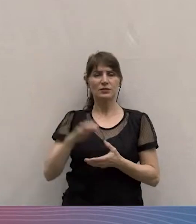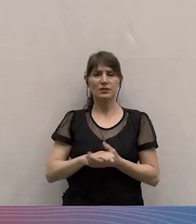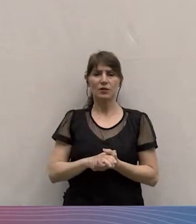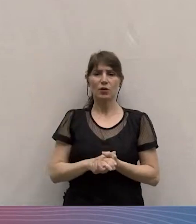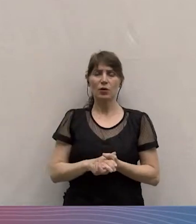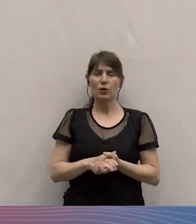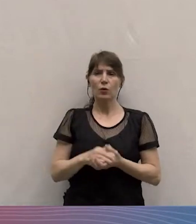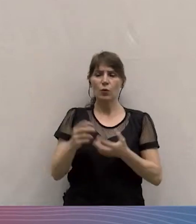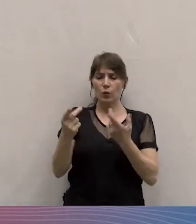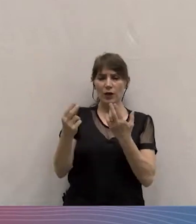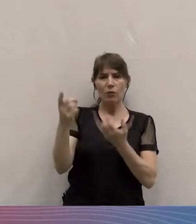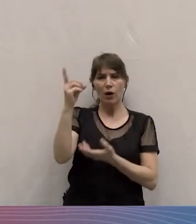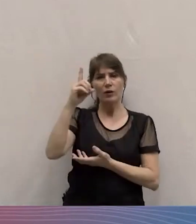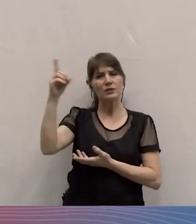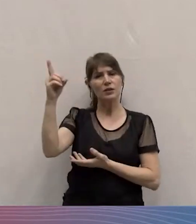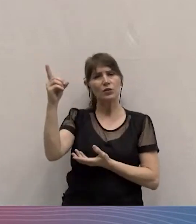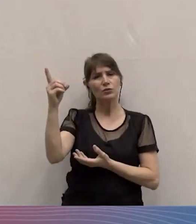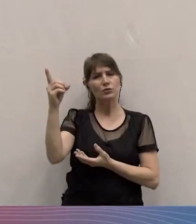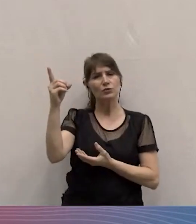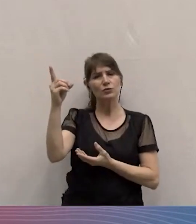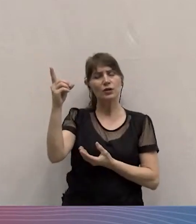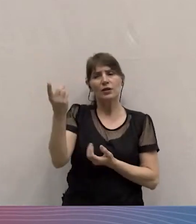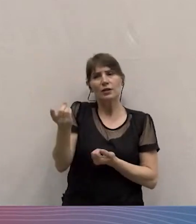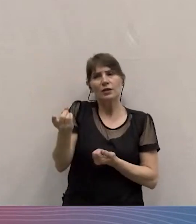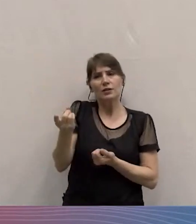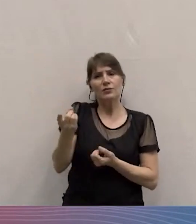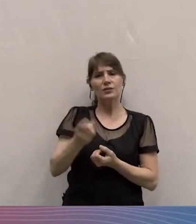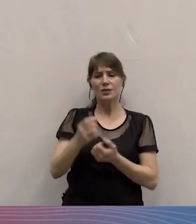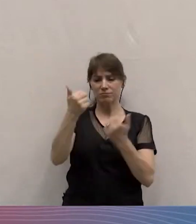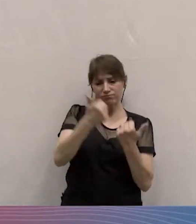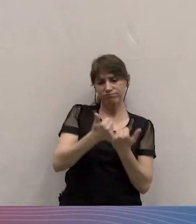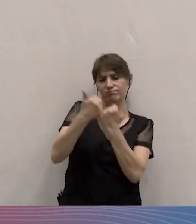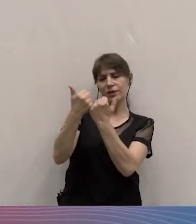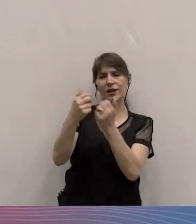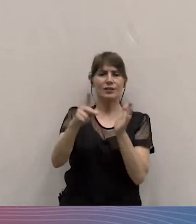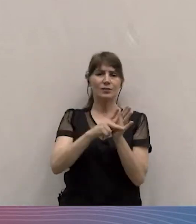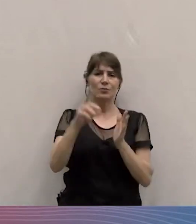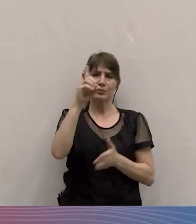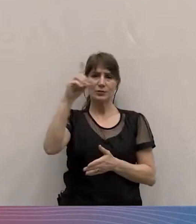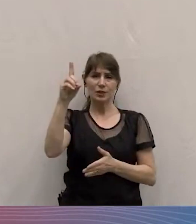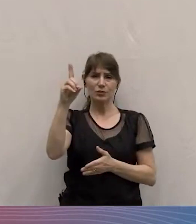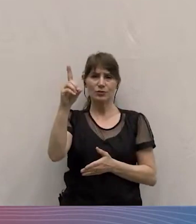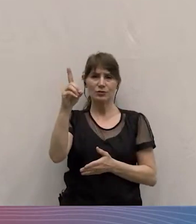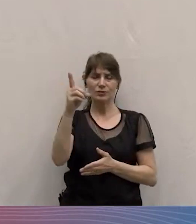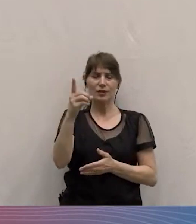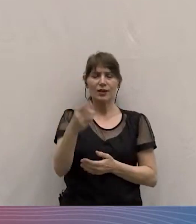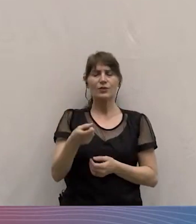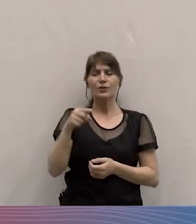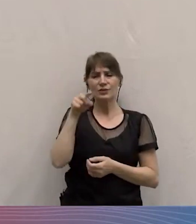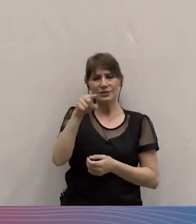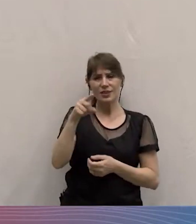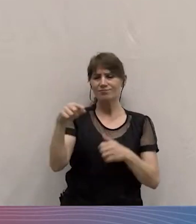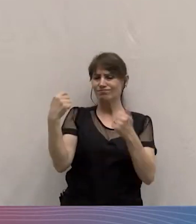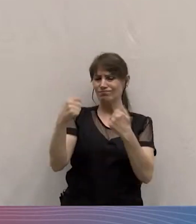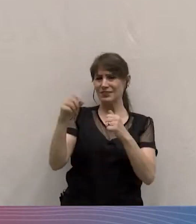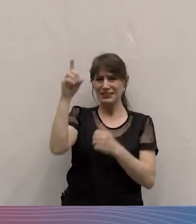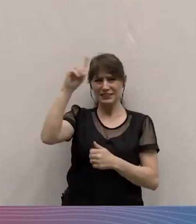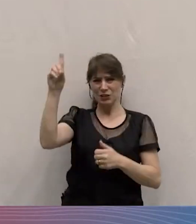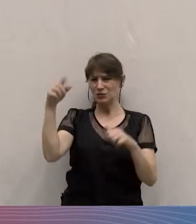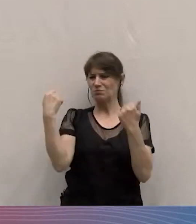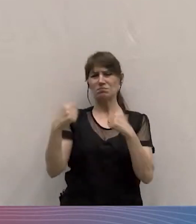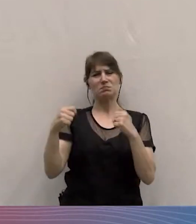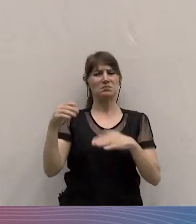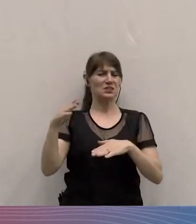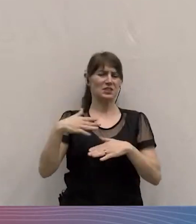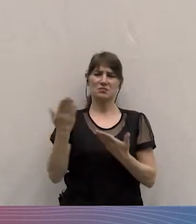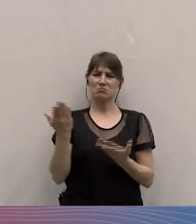Quando fala como Deus, quer dizer, em lugar de Deus. Você não precisa mais de Deus. Você daqui para frente, você tem